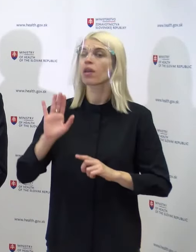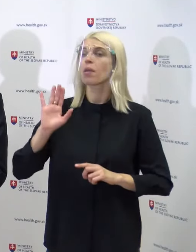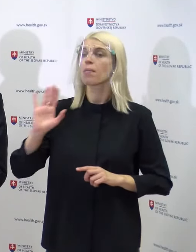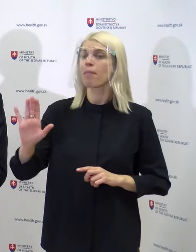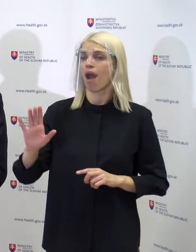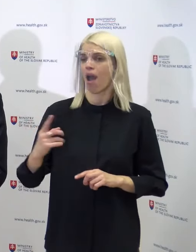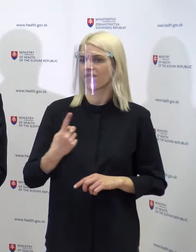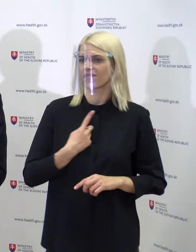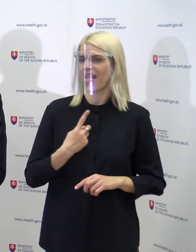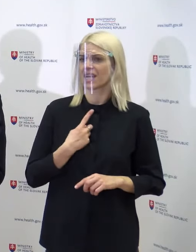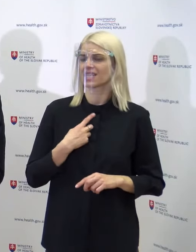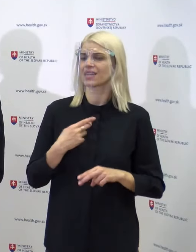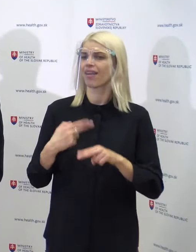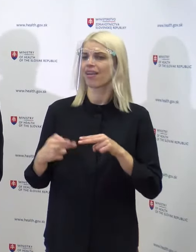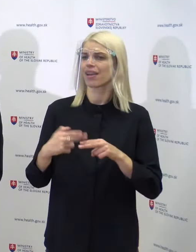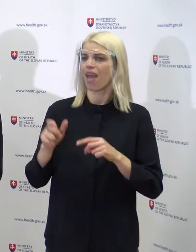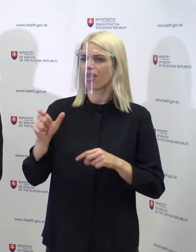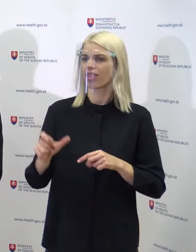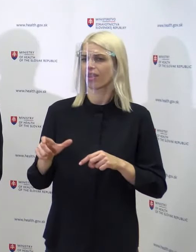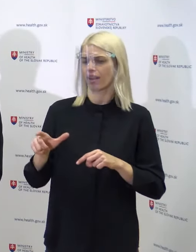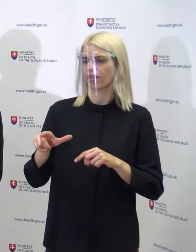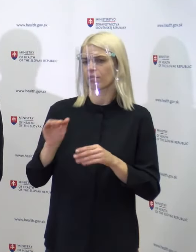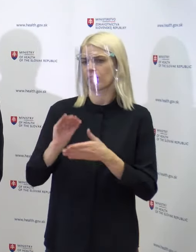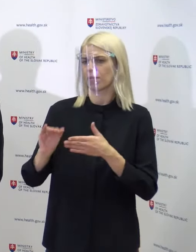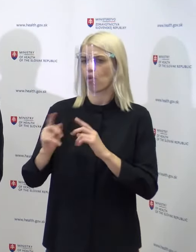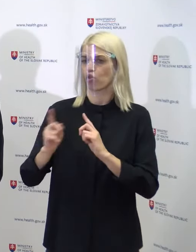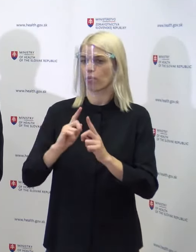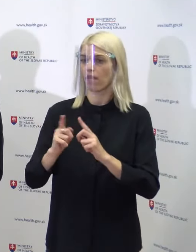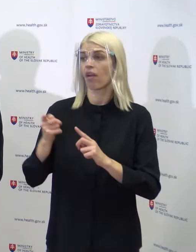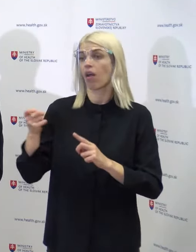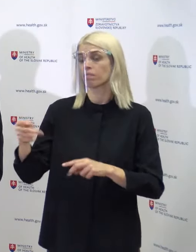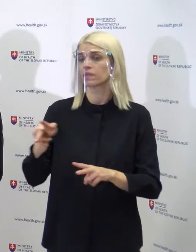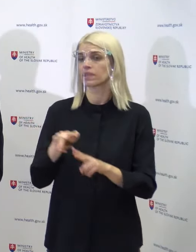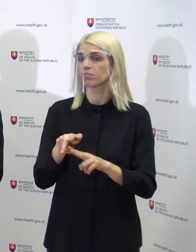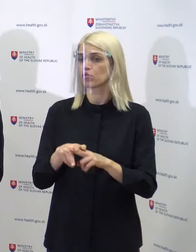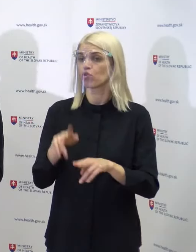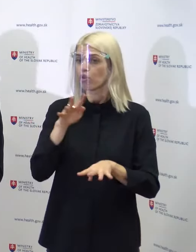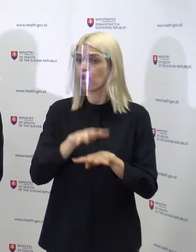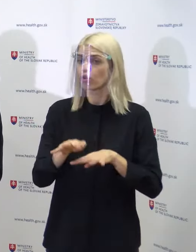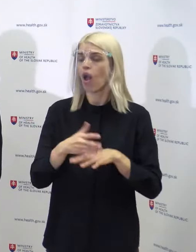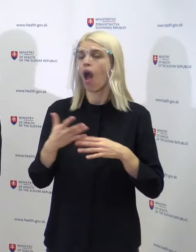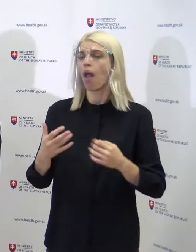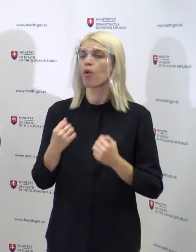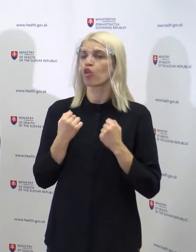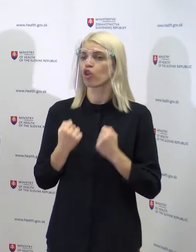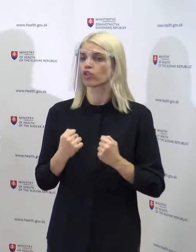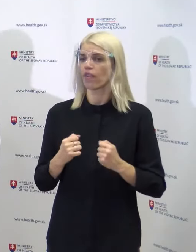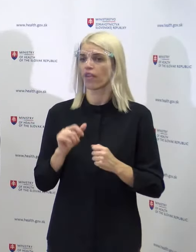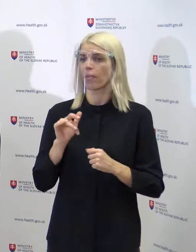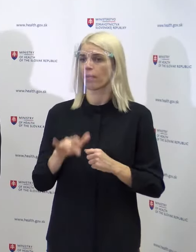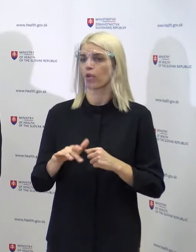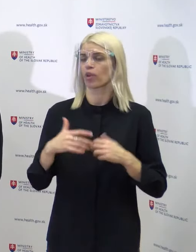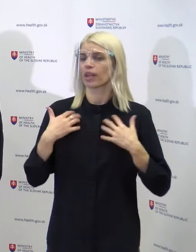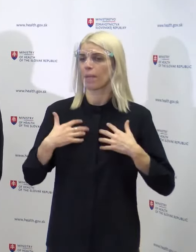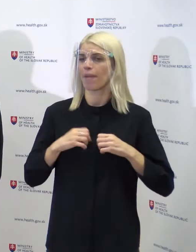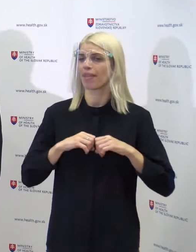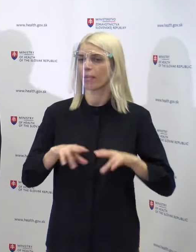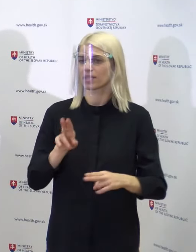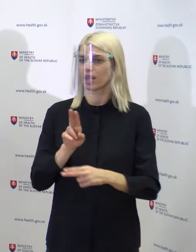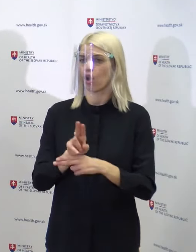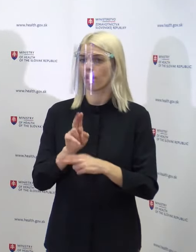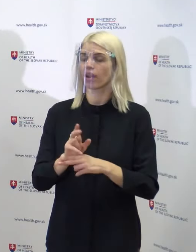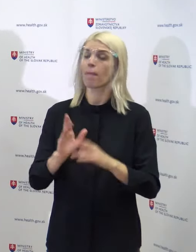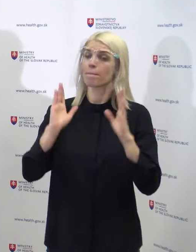rezortného hygienika, aby zabezpečili či už teda kontrolu, alebo teda dodržiavanie protipandemických